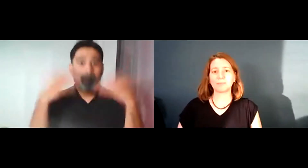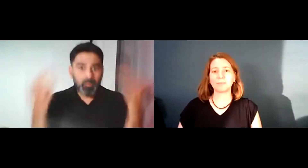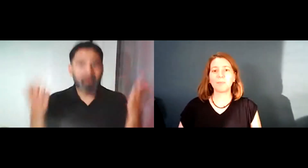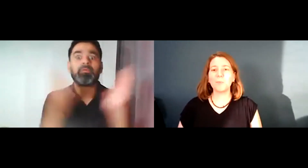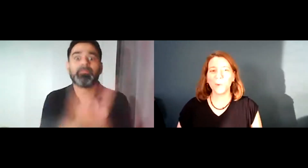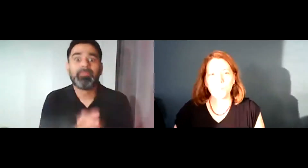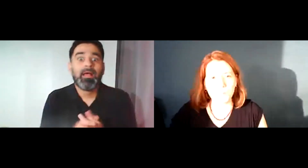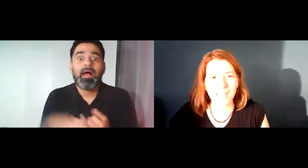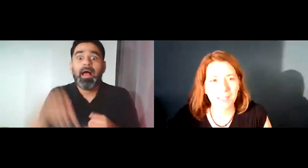Muy bien.